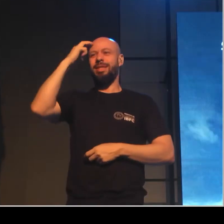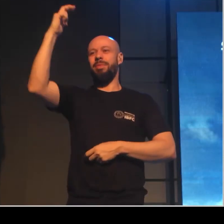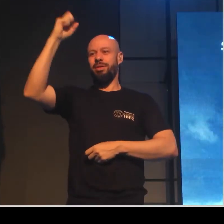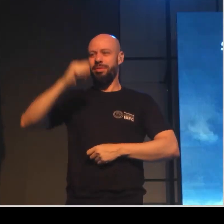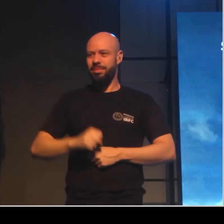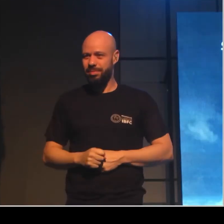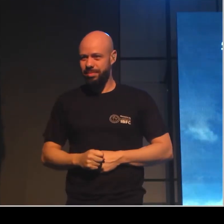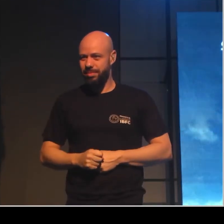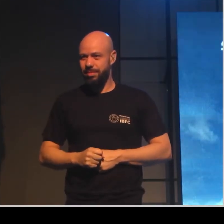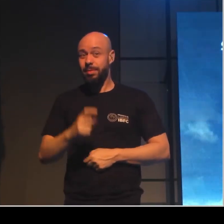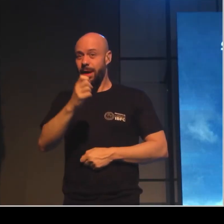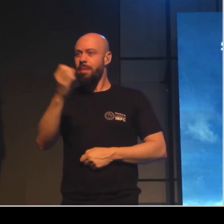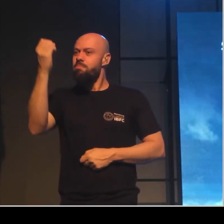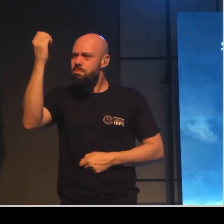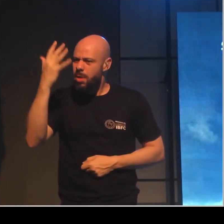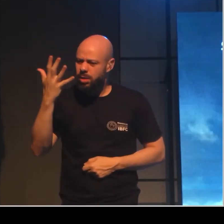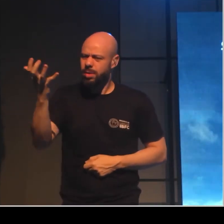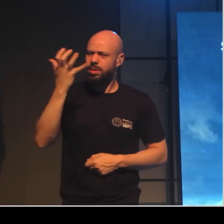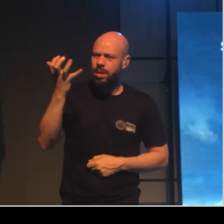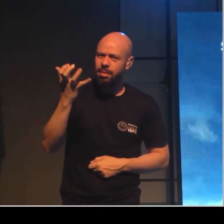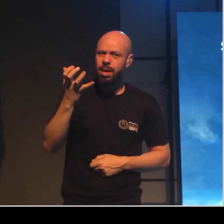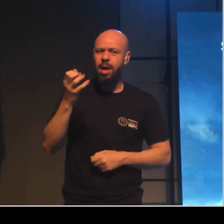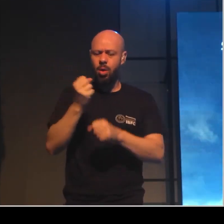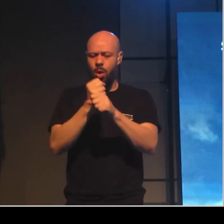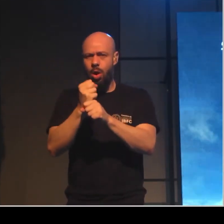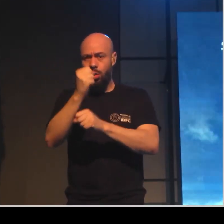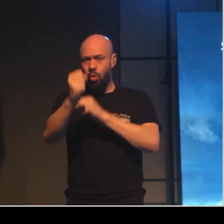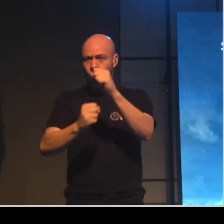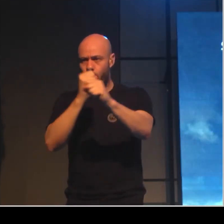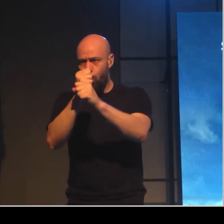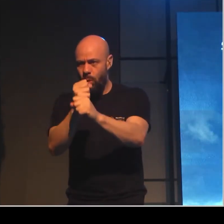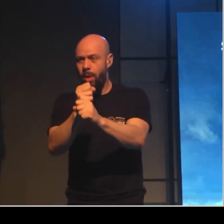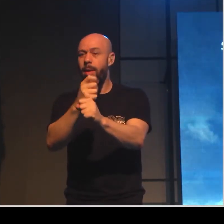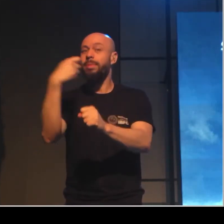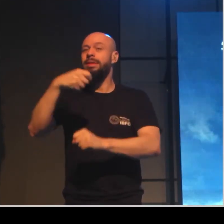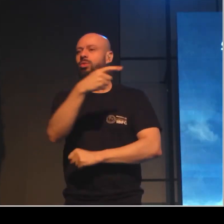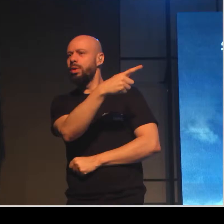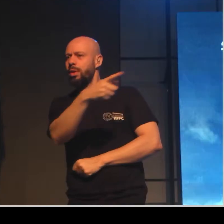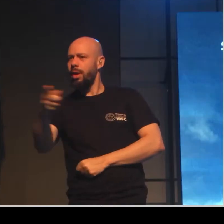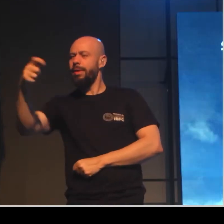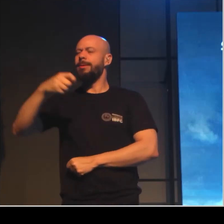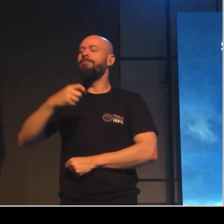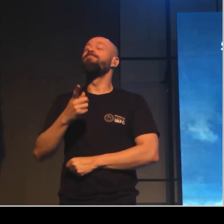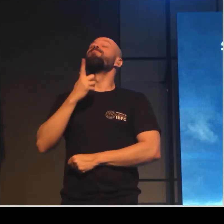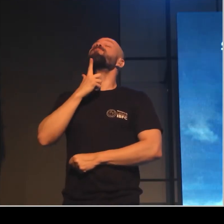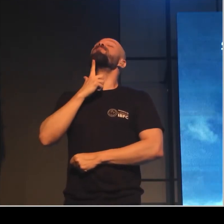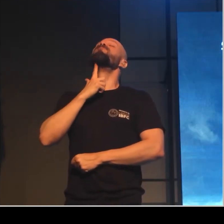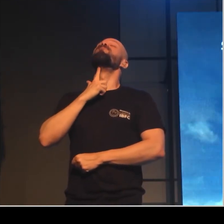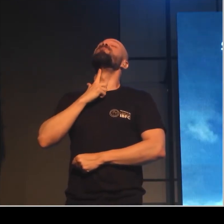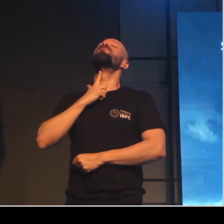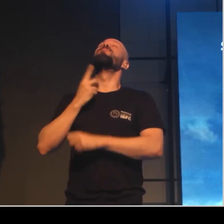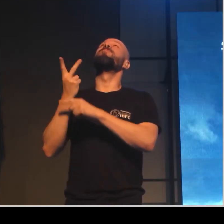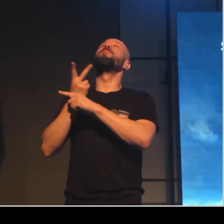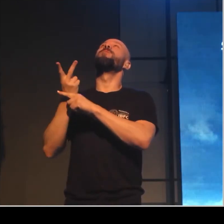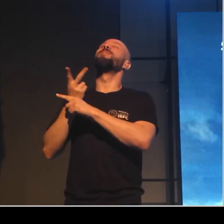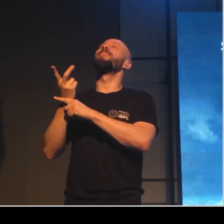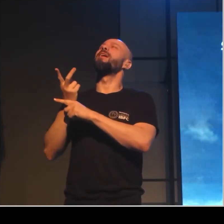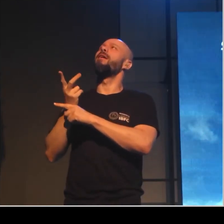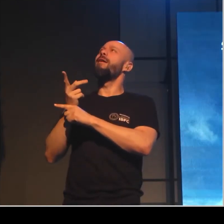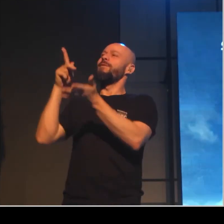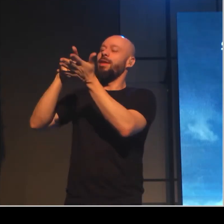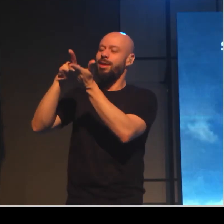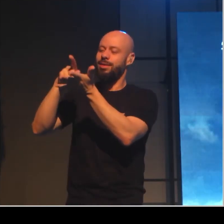se você quer ser abençoado em 2025, você precisa ser alguém que tem o desejo de buscar a